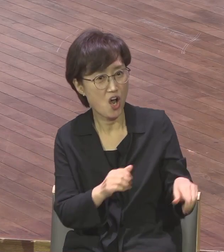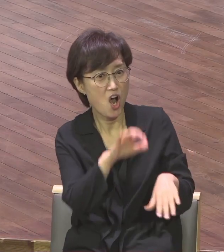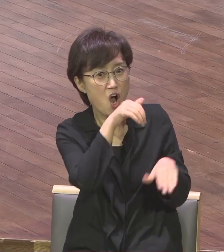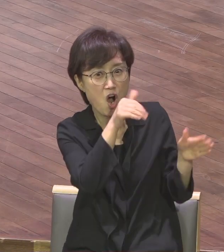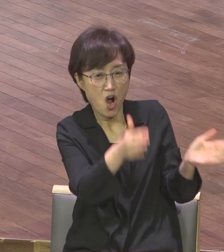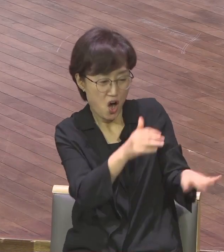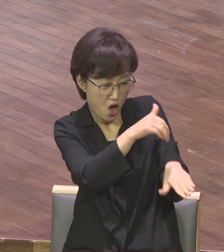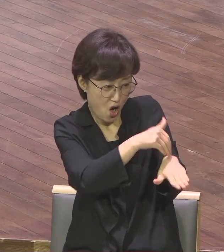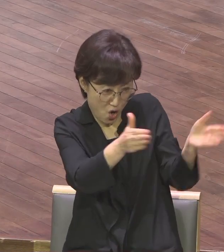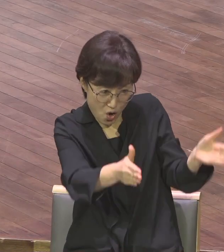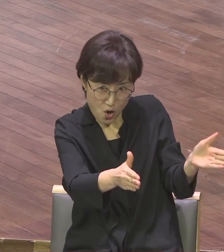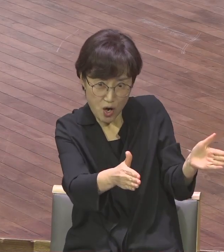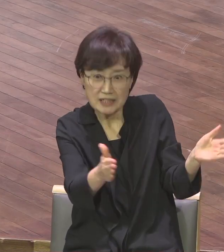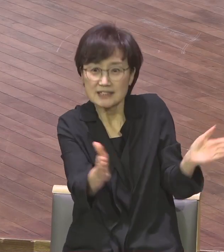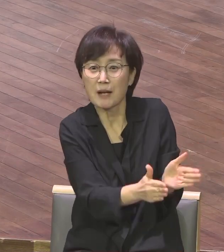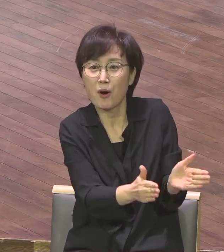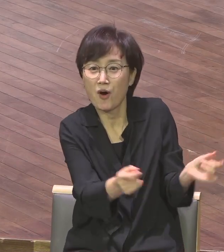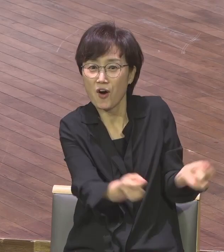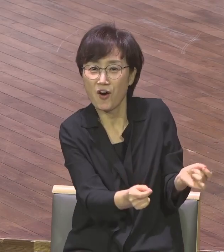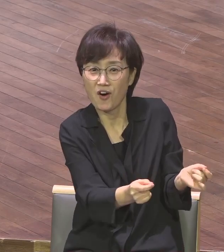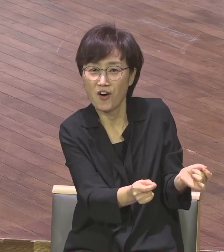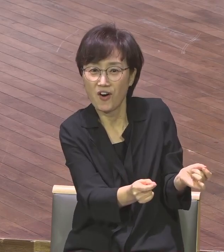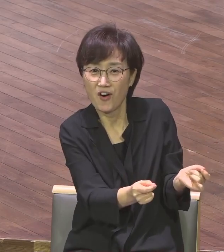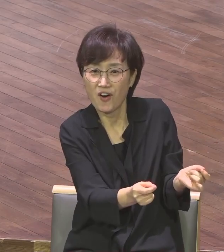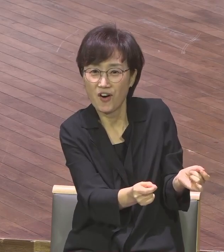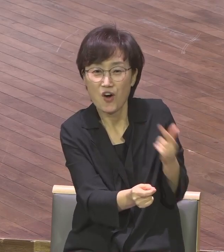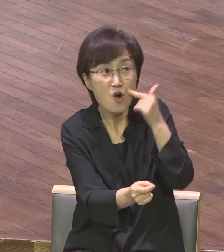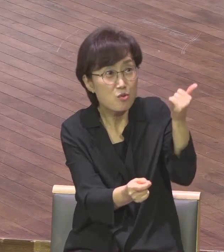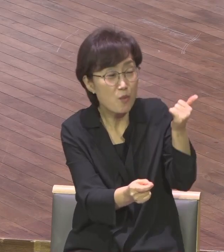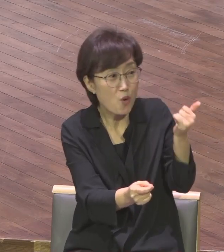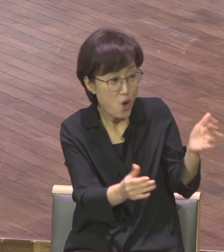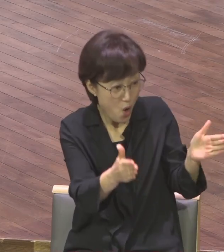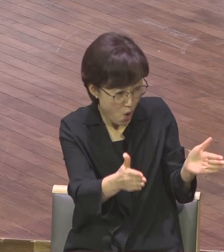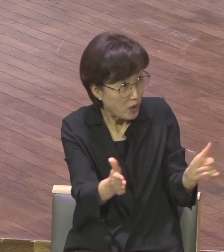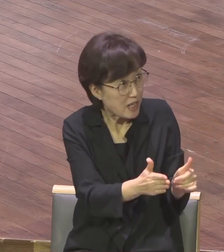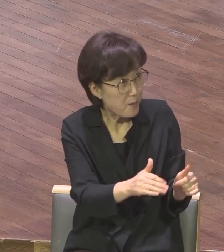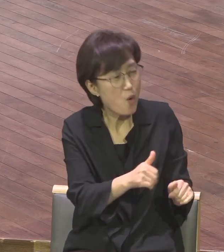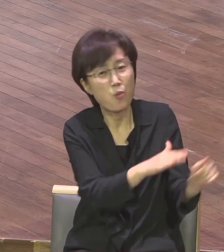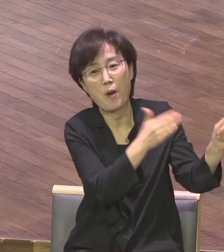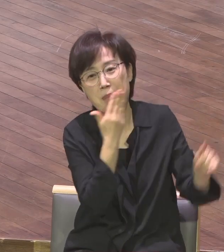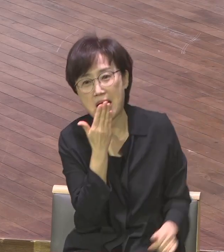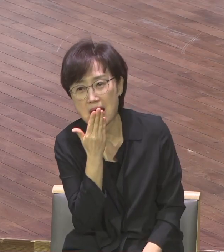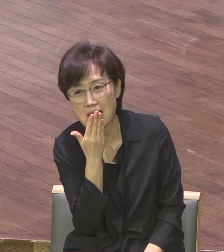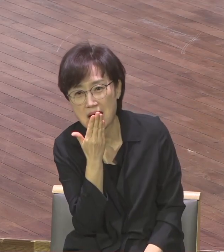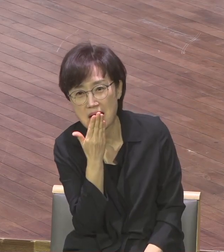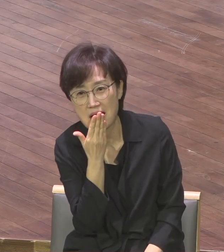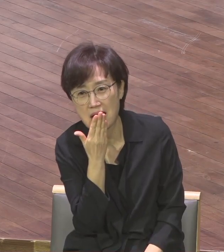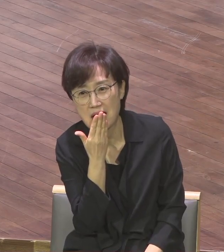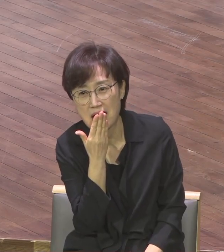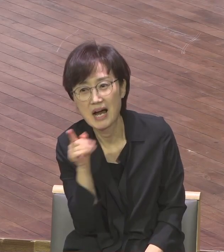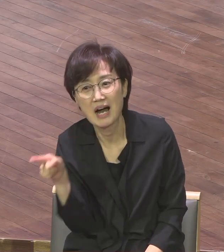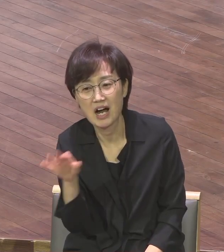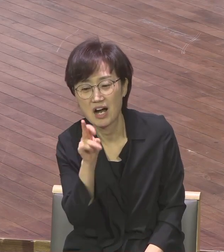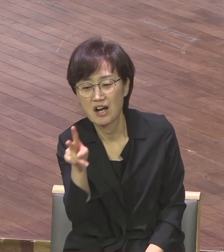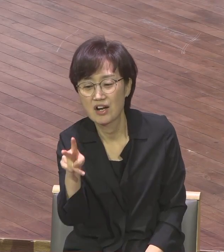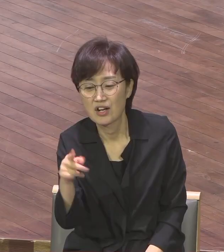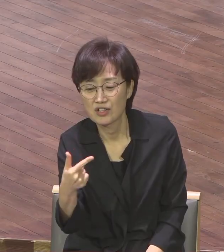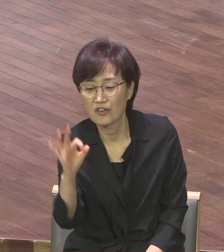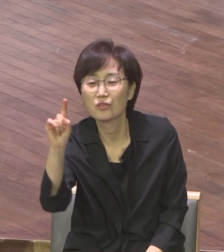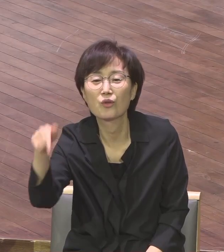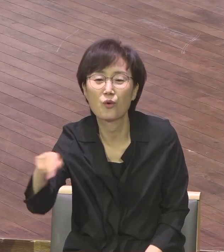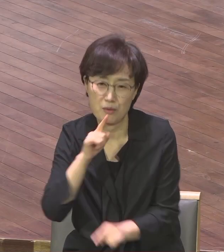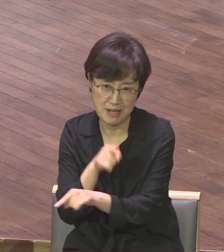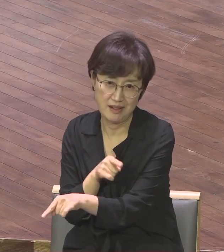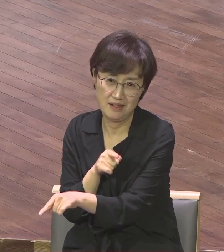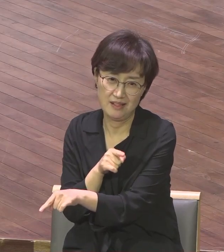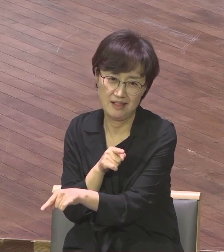있는 부모가 고통당하는 고통을 단축시킬 수 있다, 그렇게 말합니다. 이것이 천주